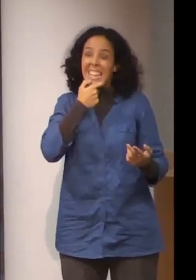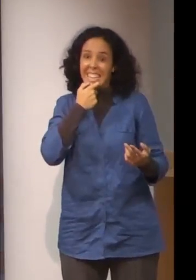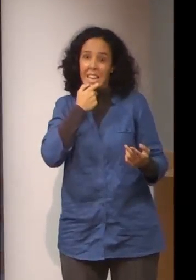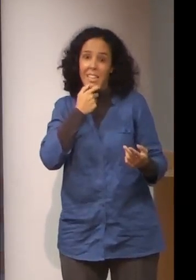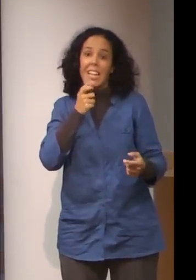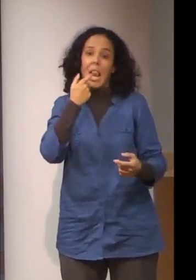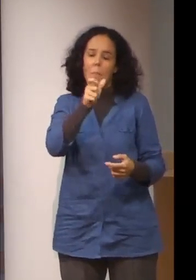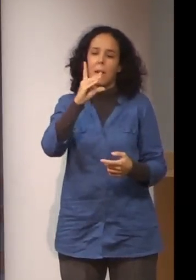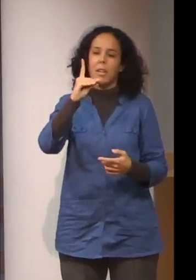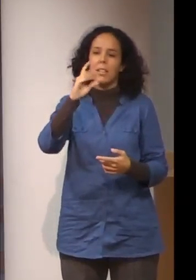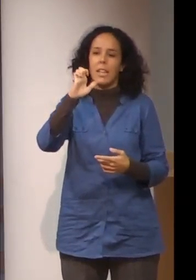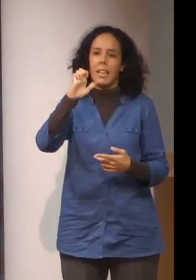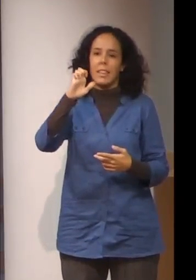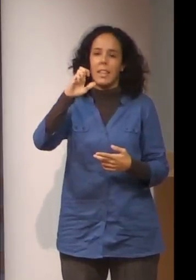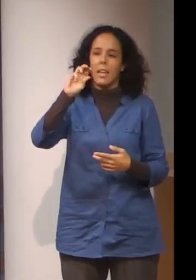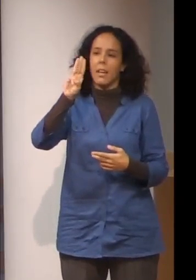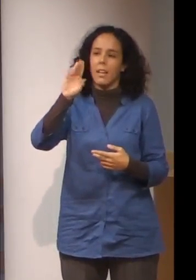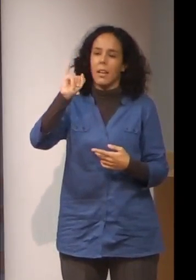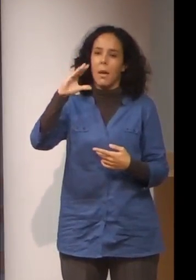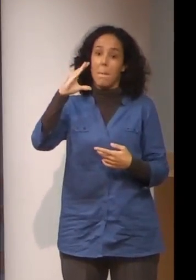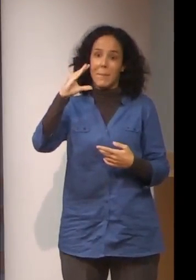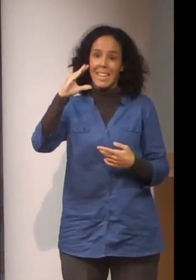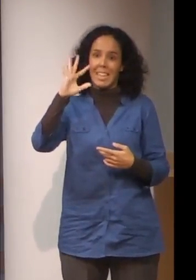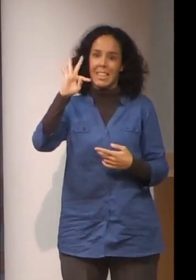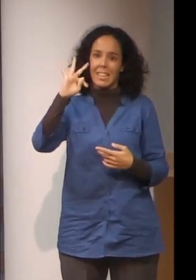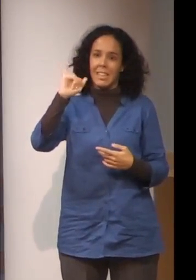se refiere a eso. En inglés es